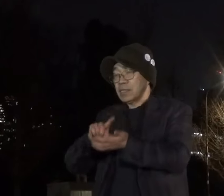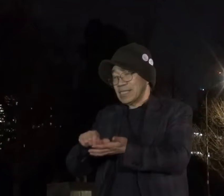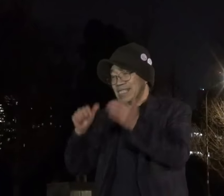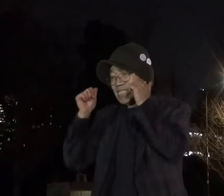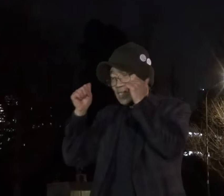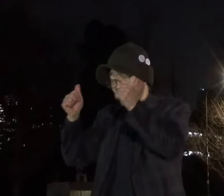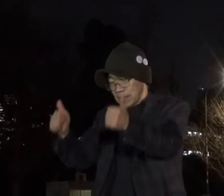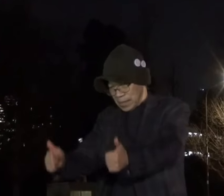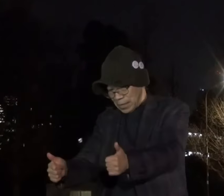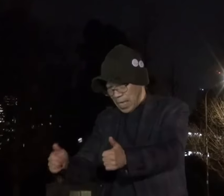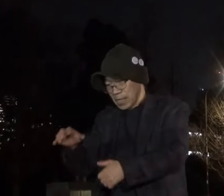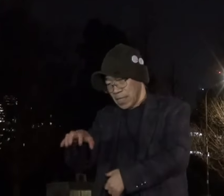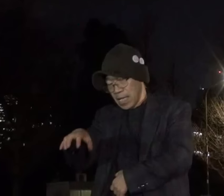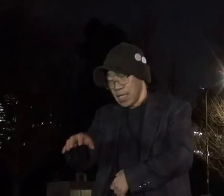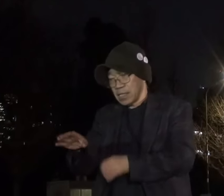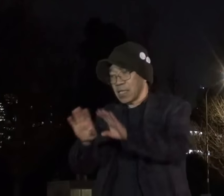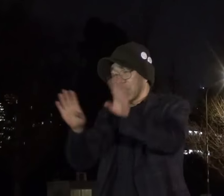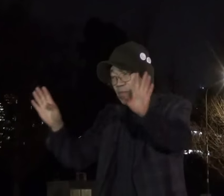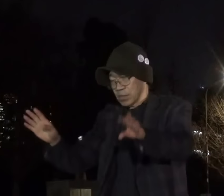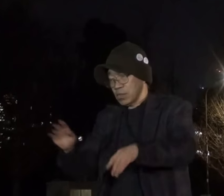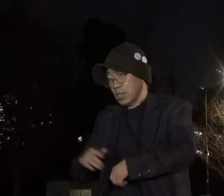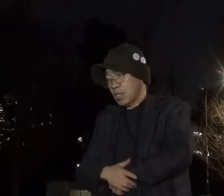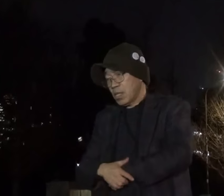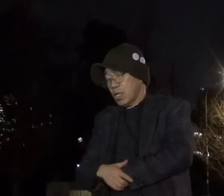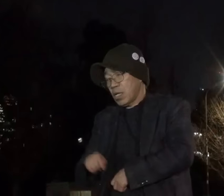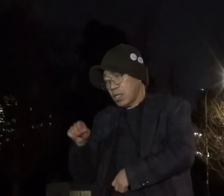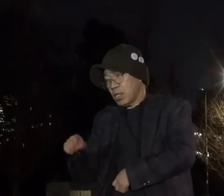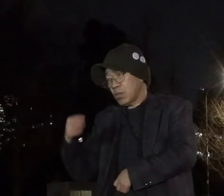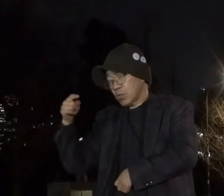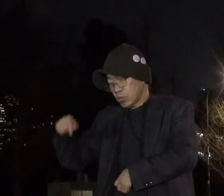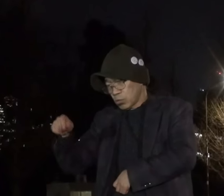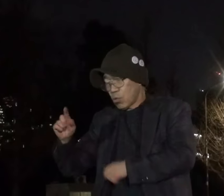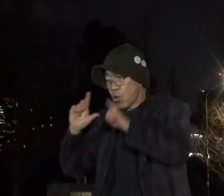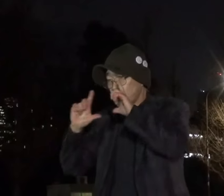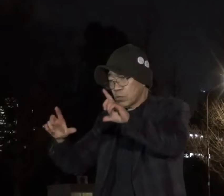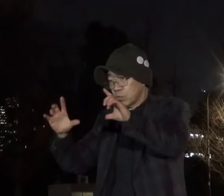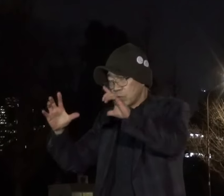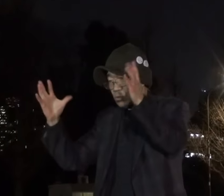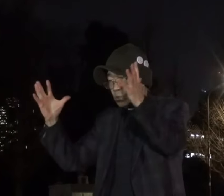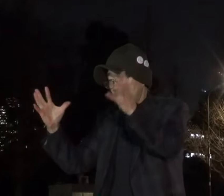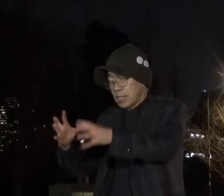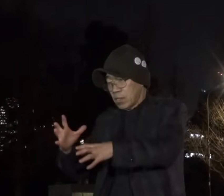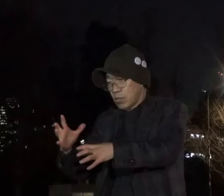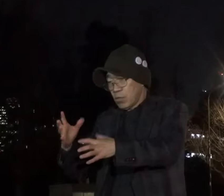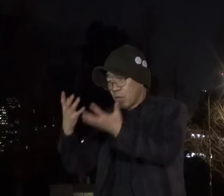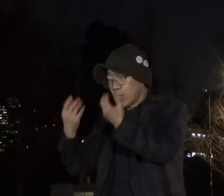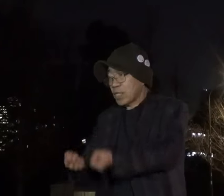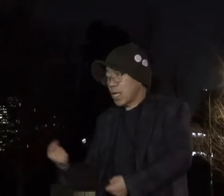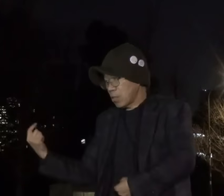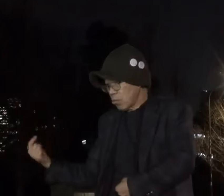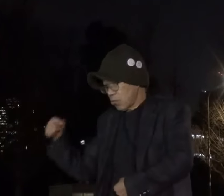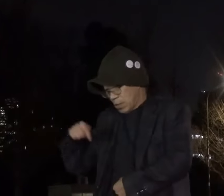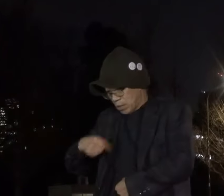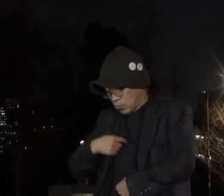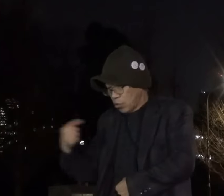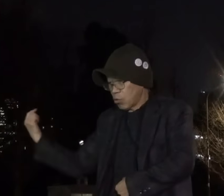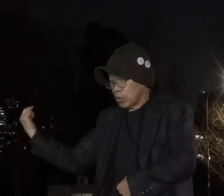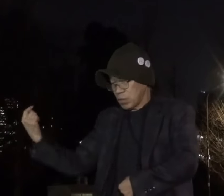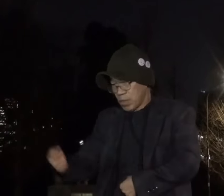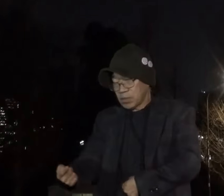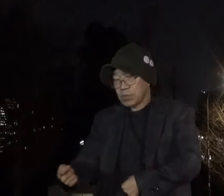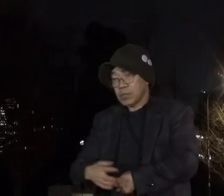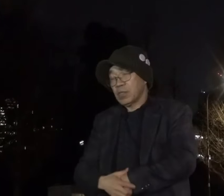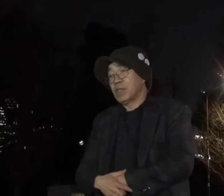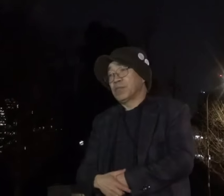この金曜行動に参加する予定です。で、私傍聴してたんですが、この原告の方です